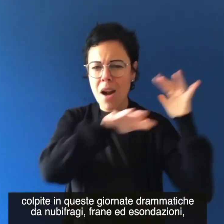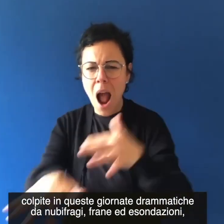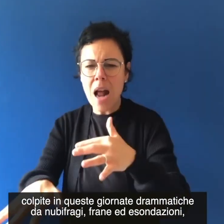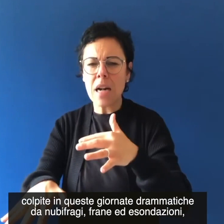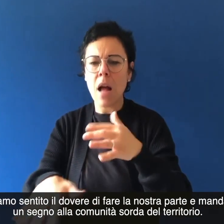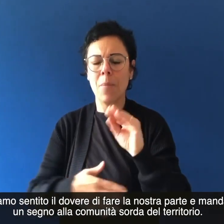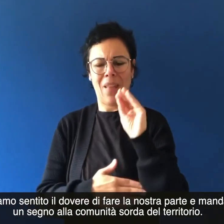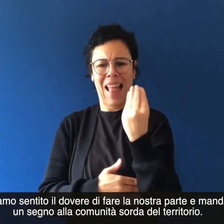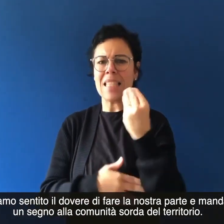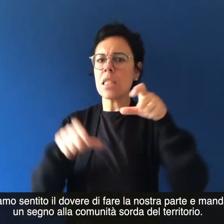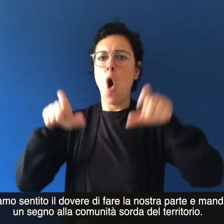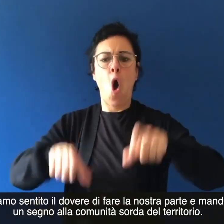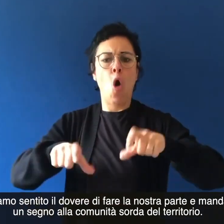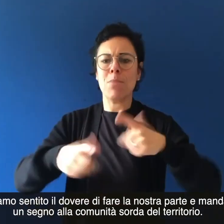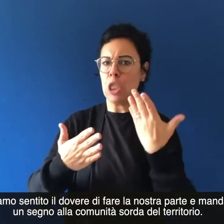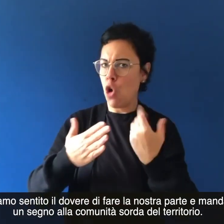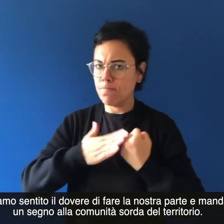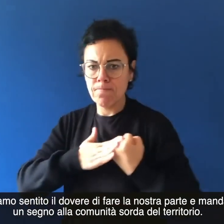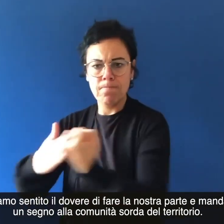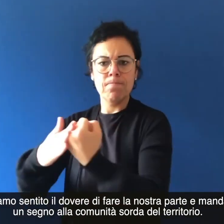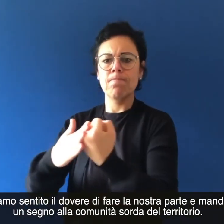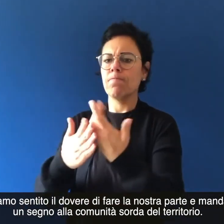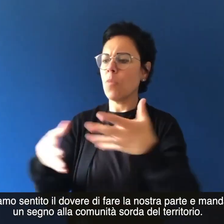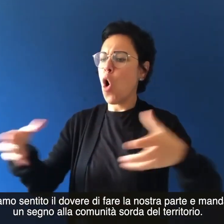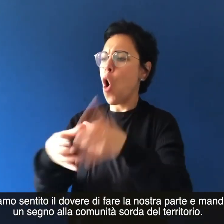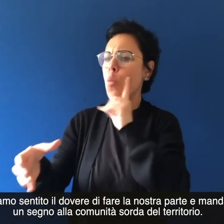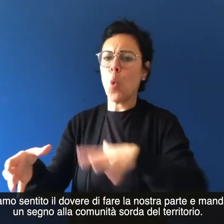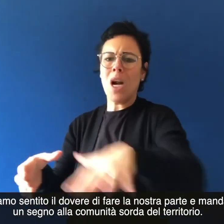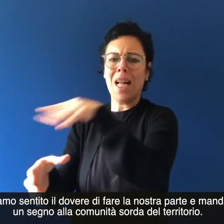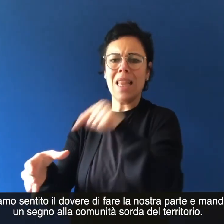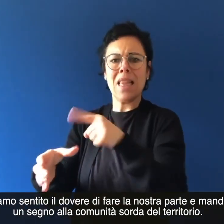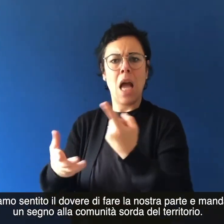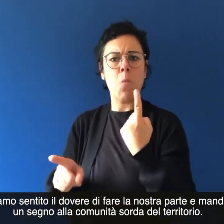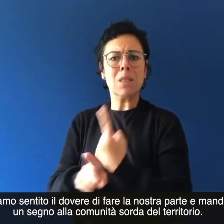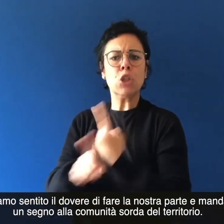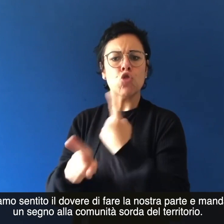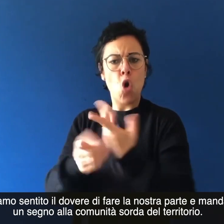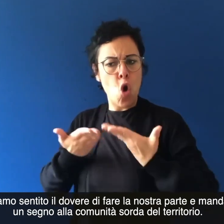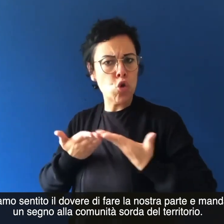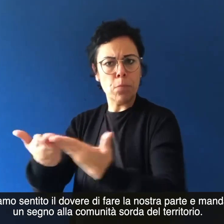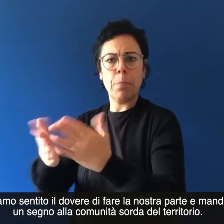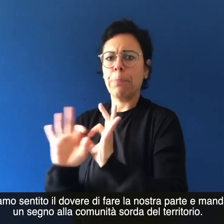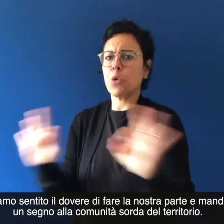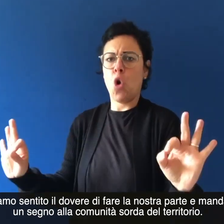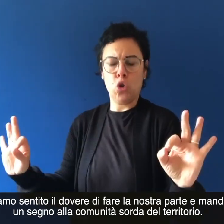frane e desondazioni, abbiamo sentito il dovere di dover fare la nostra parte e mandare un segno alla